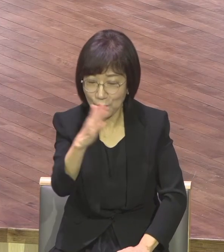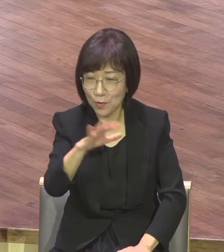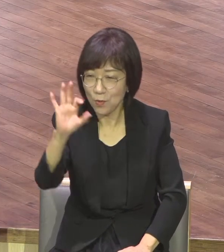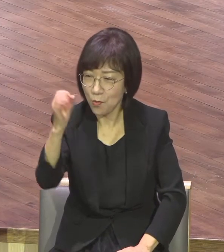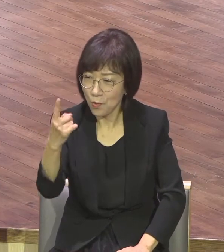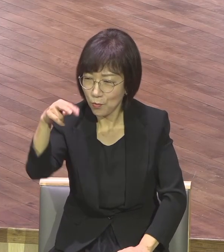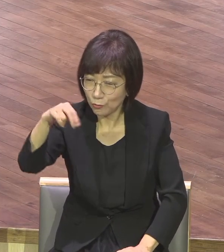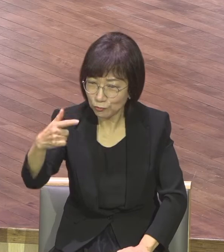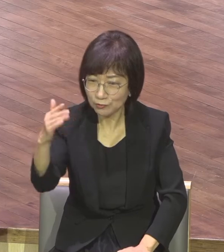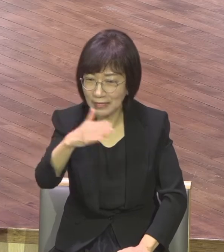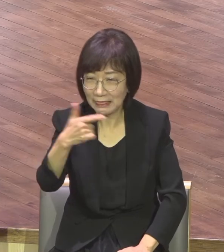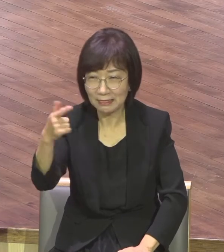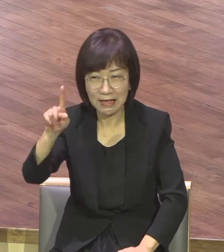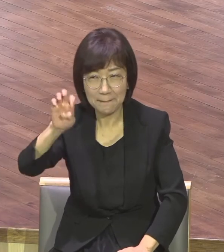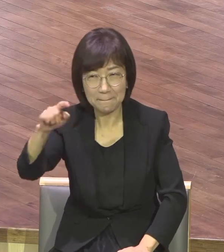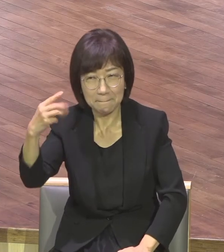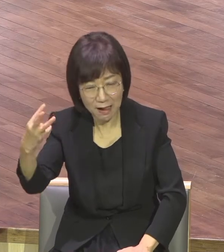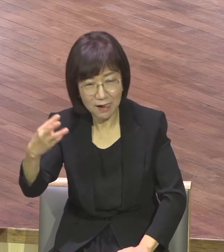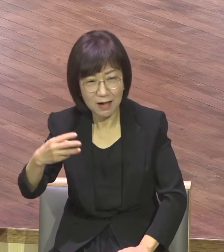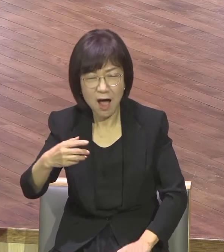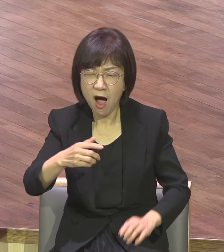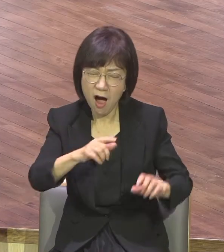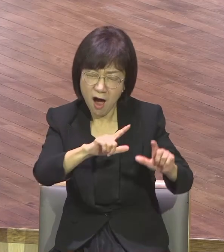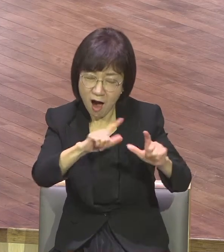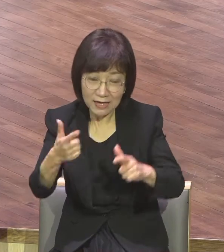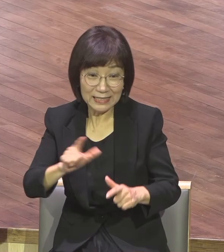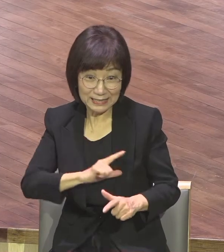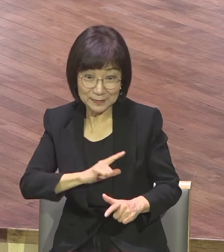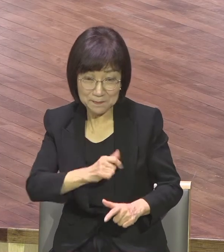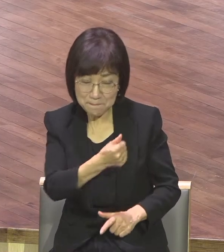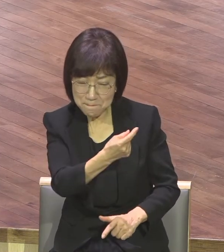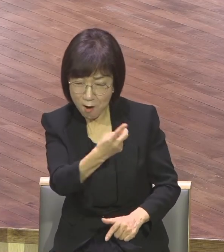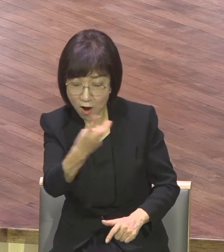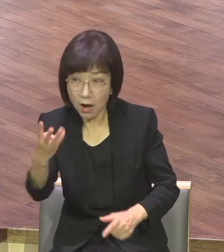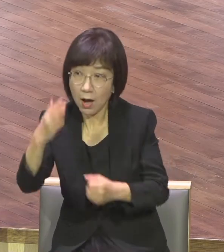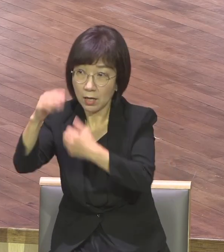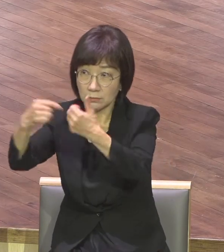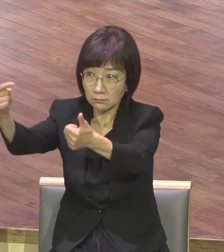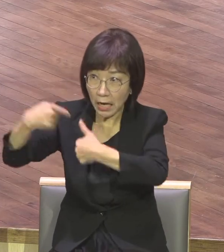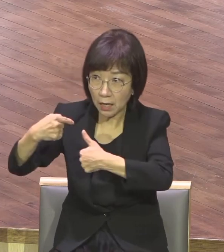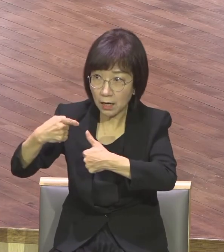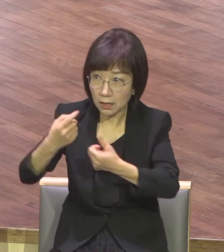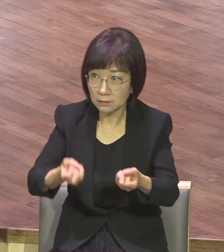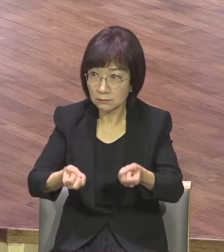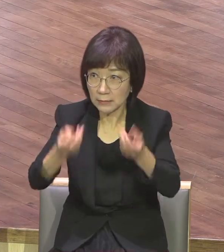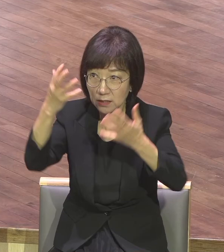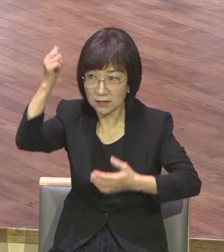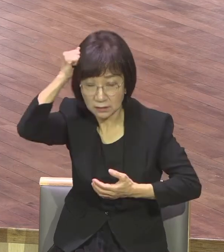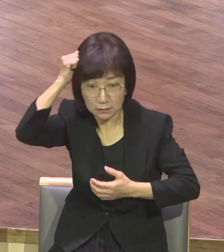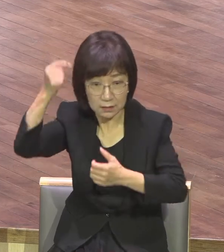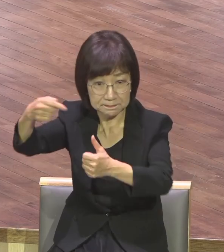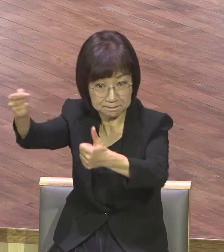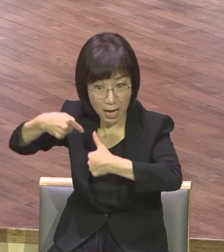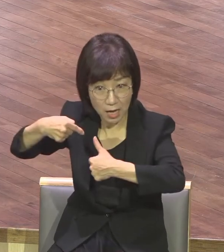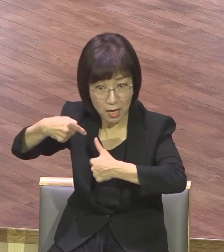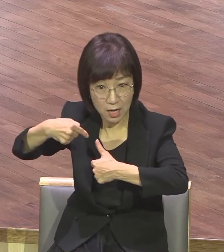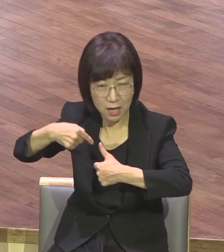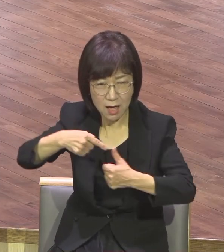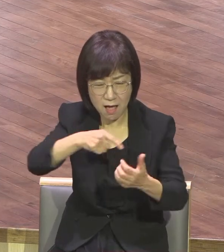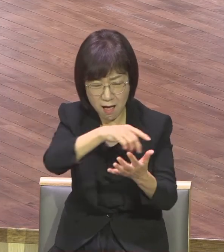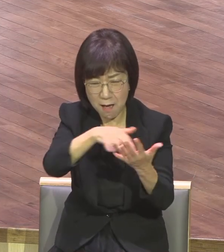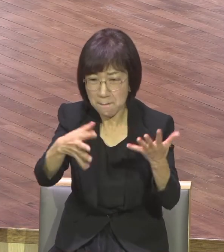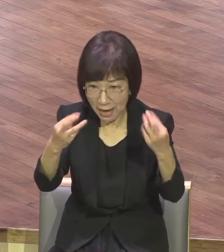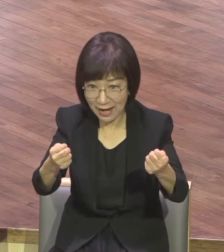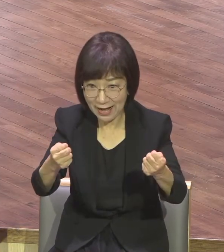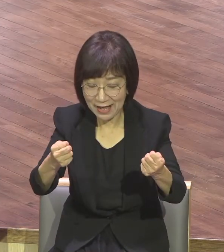이 나팔절, 초막절, 수순절 이런 절기가 하나님이 지켜라 하나님이 명령했어요. 그래서 지켜라는 절기가 있는데